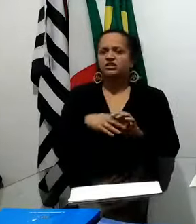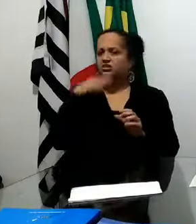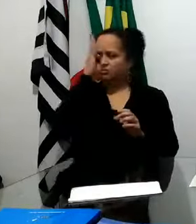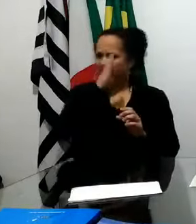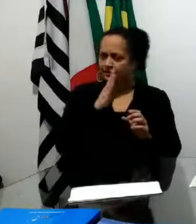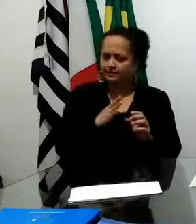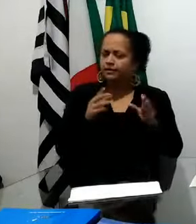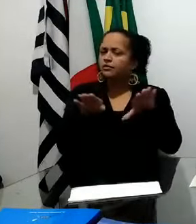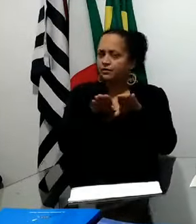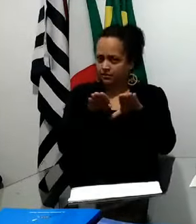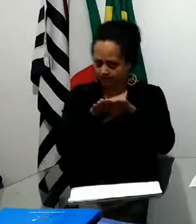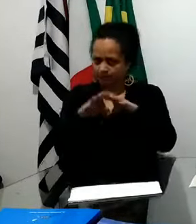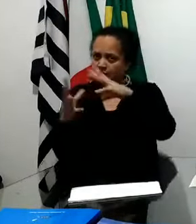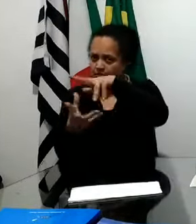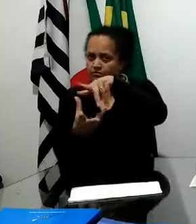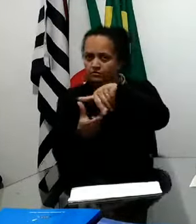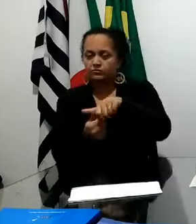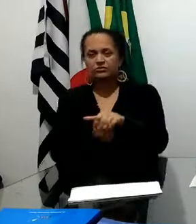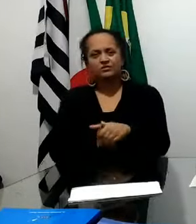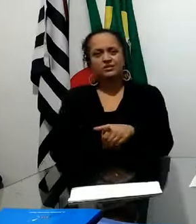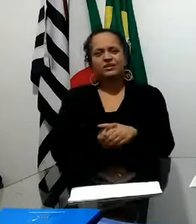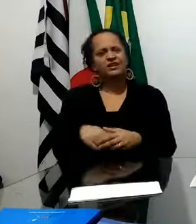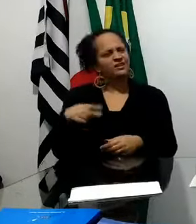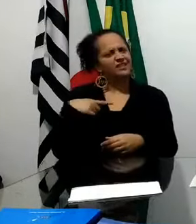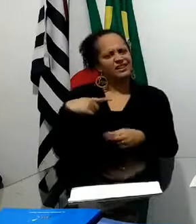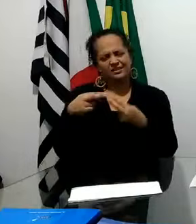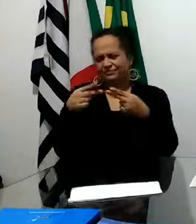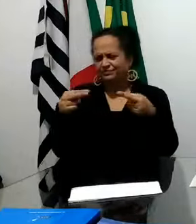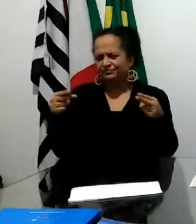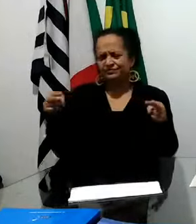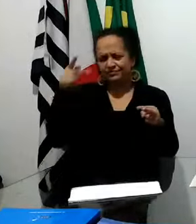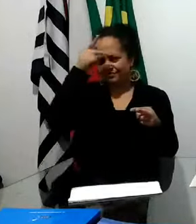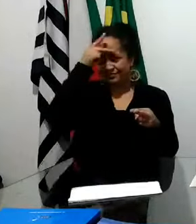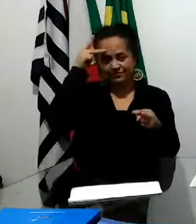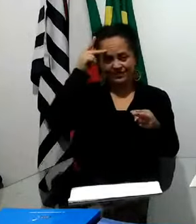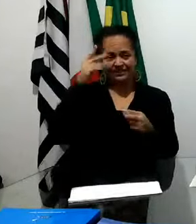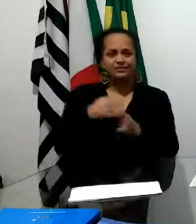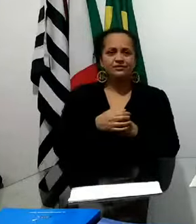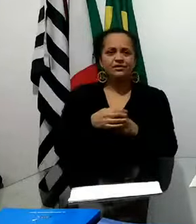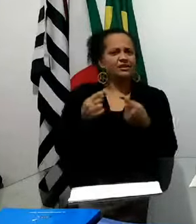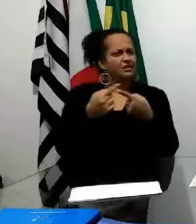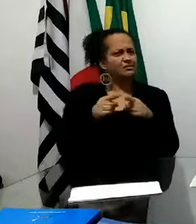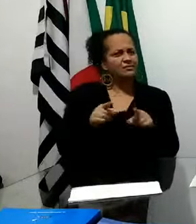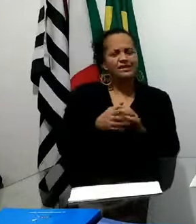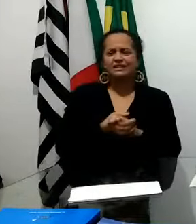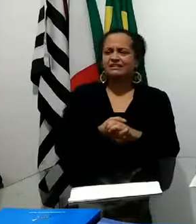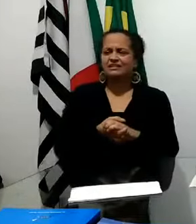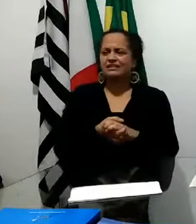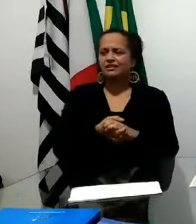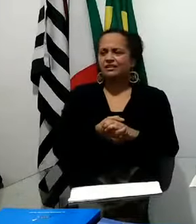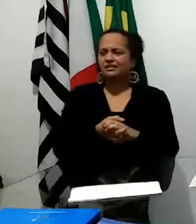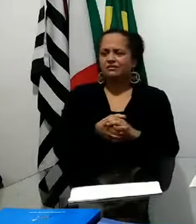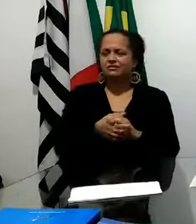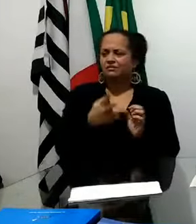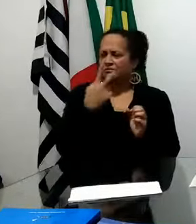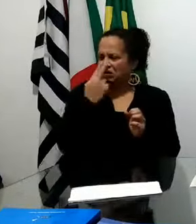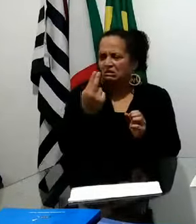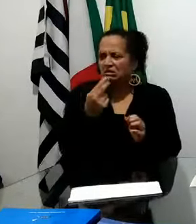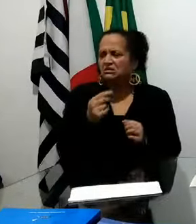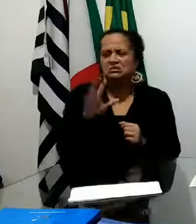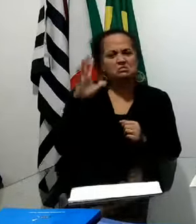mundo, tem aumentado o número, né, de evangélicos e parece que as coisas não acontecem, parece que as coisas não